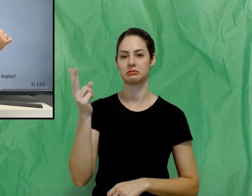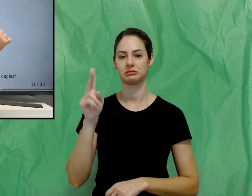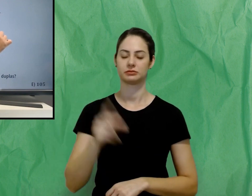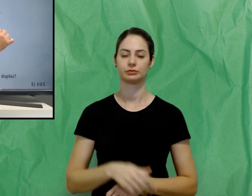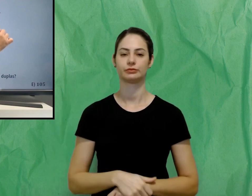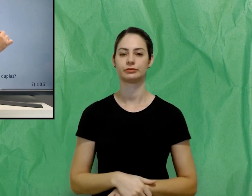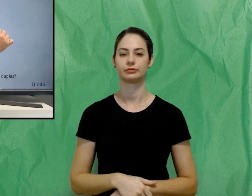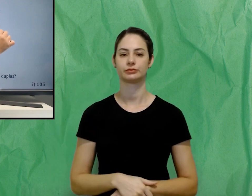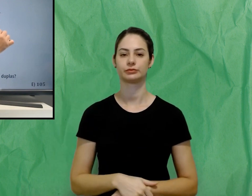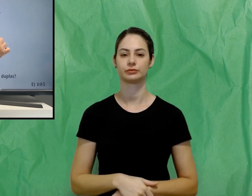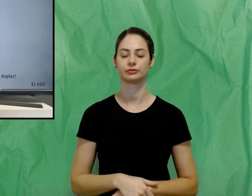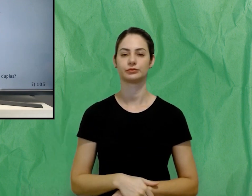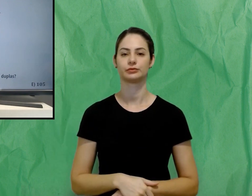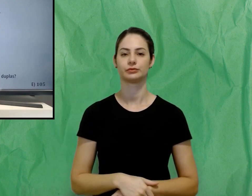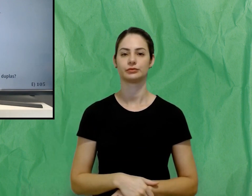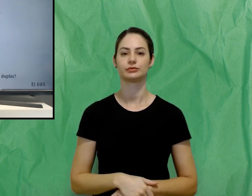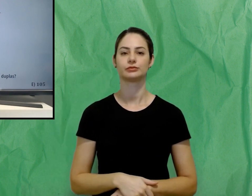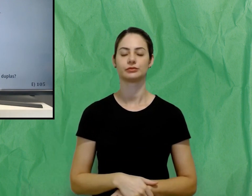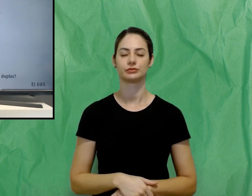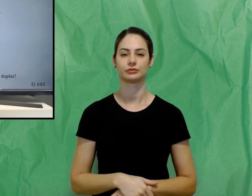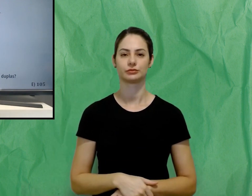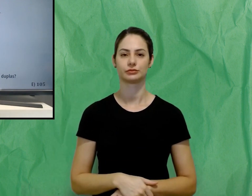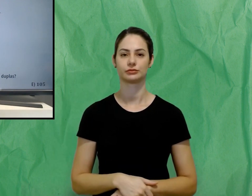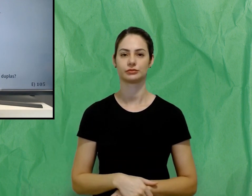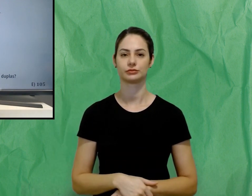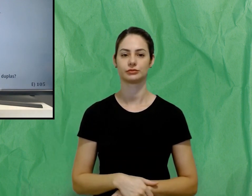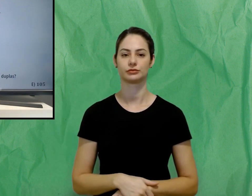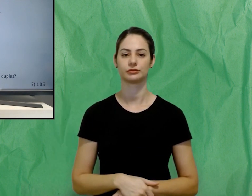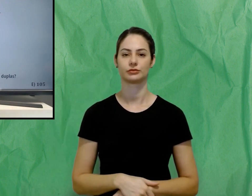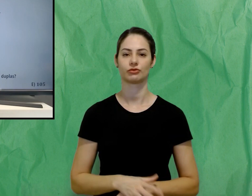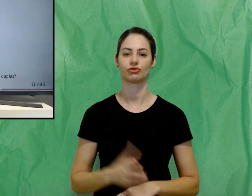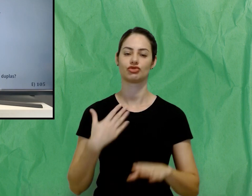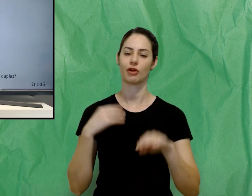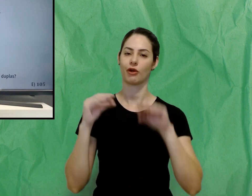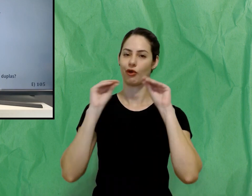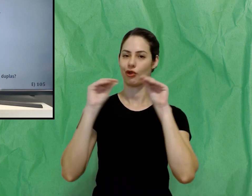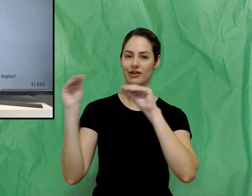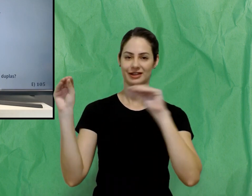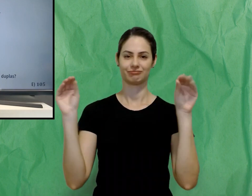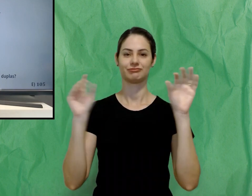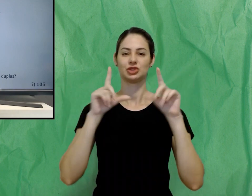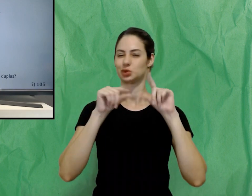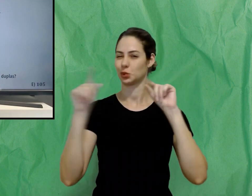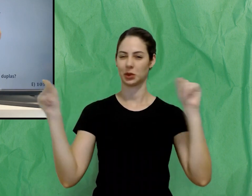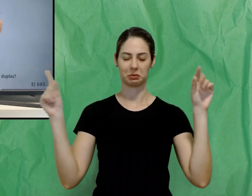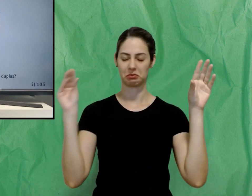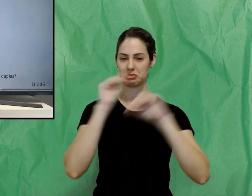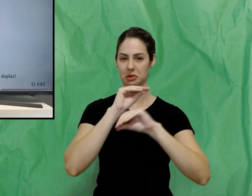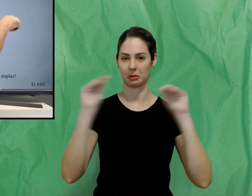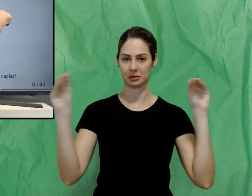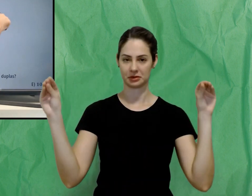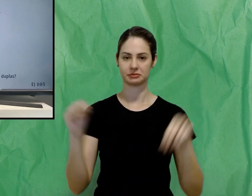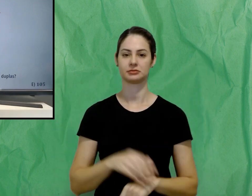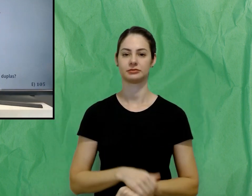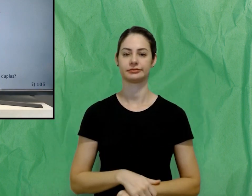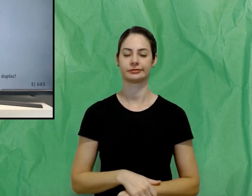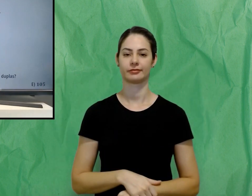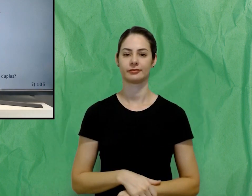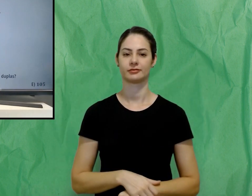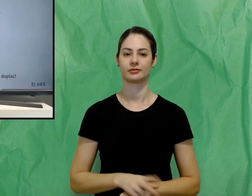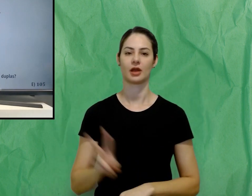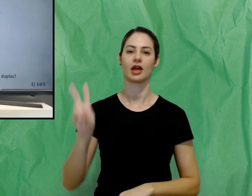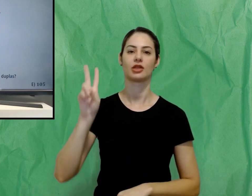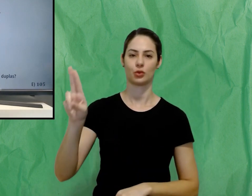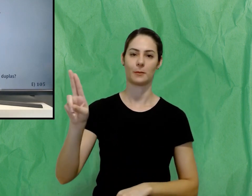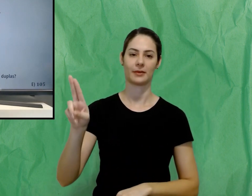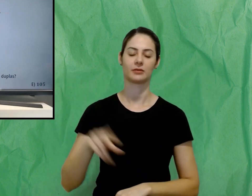Apenas uma possibilidade. A partir do momento que a gente já fez essas escolhas aqui, automaticamente a dupla que vai